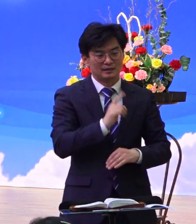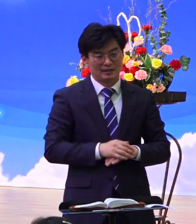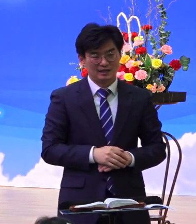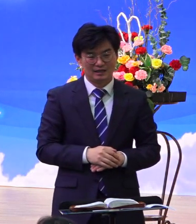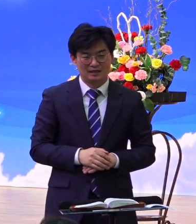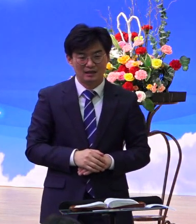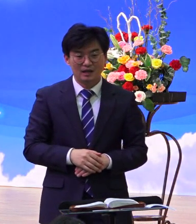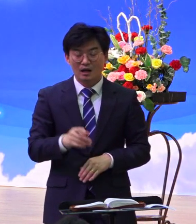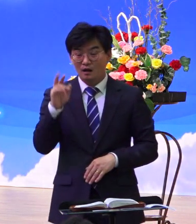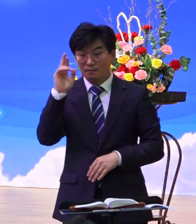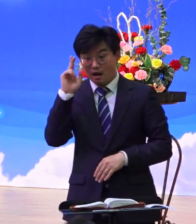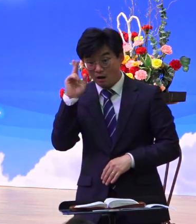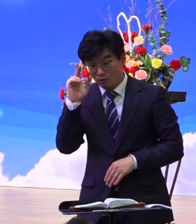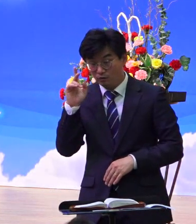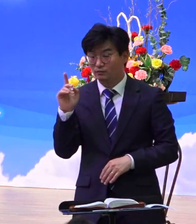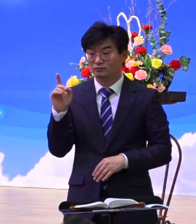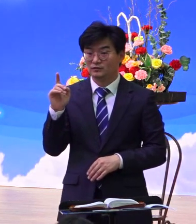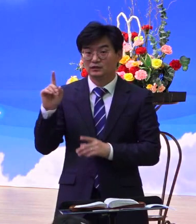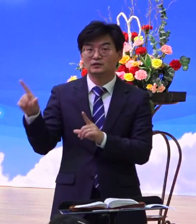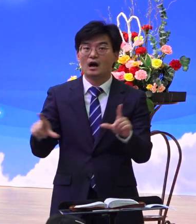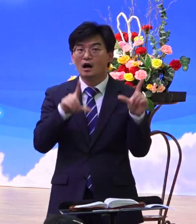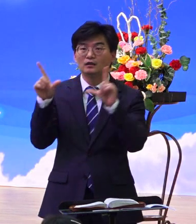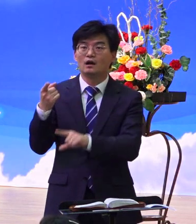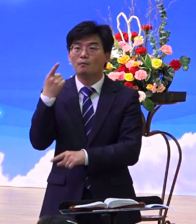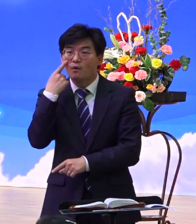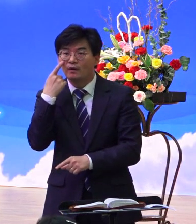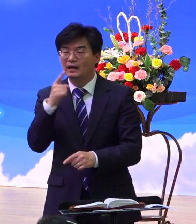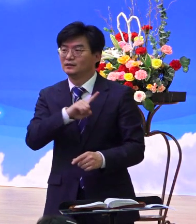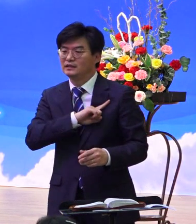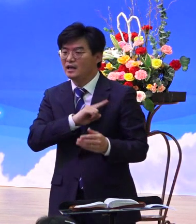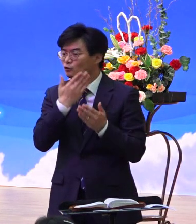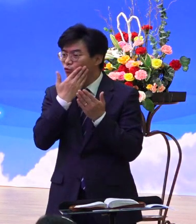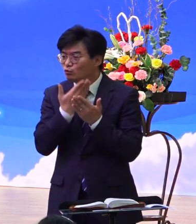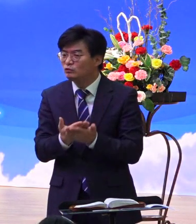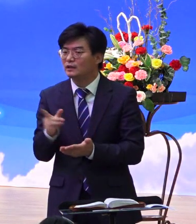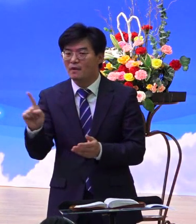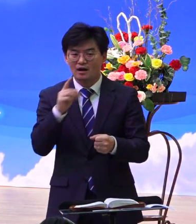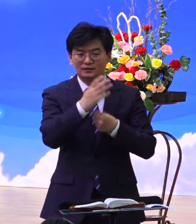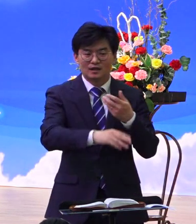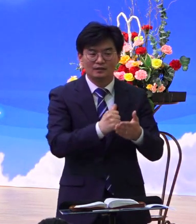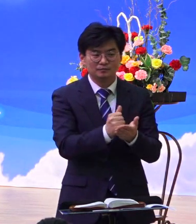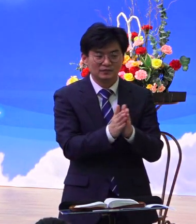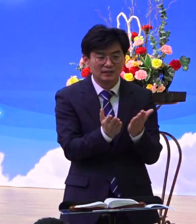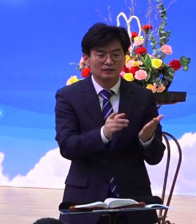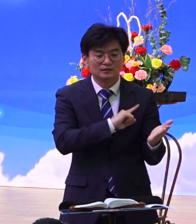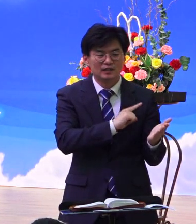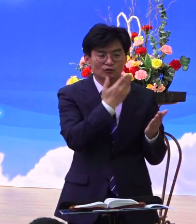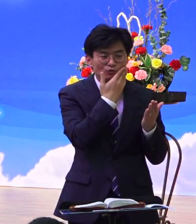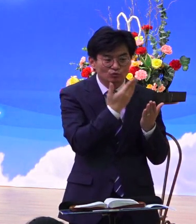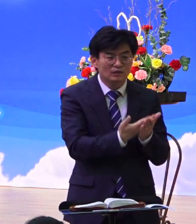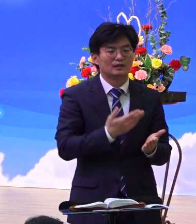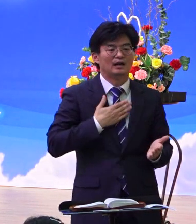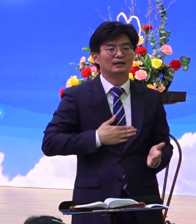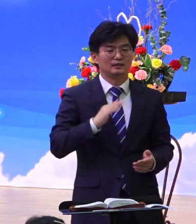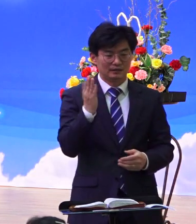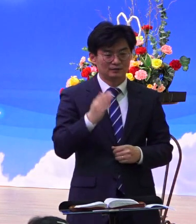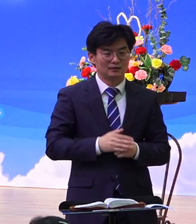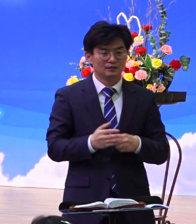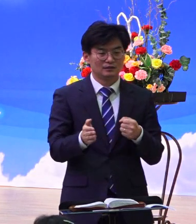하는 것을 디모데에게 전수하고 알려주기를 원했습니다. 그래서 편지를 써서 명령한 것이죠. 성경을